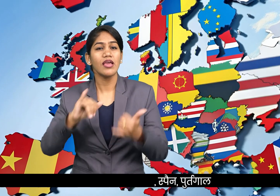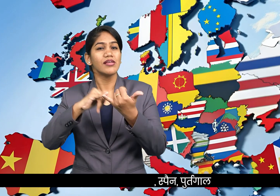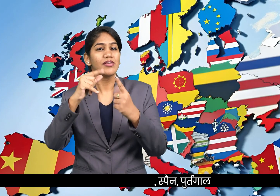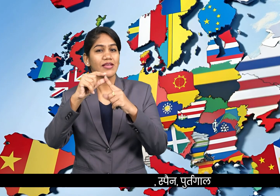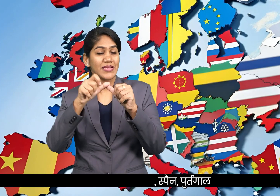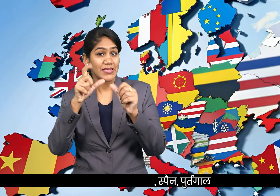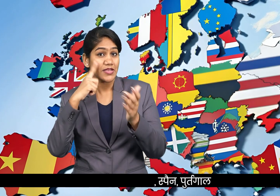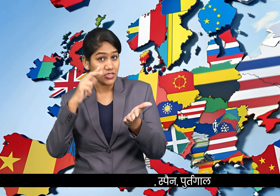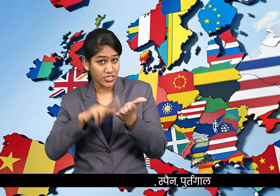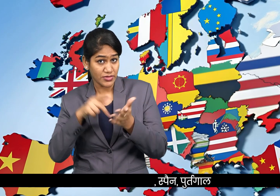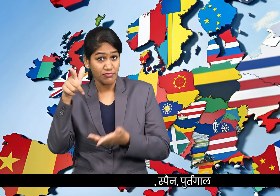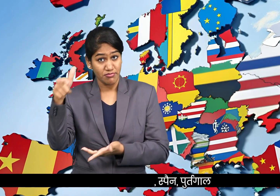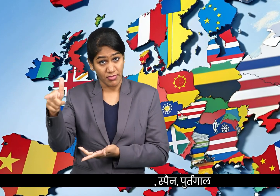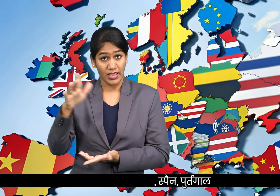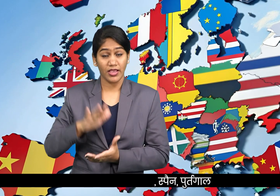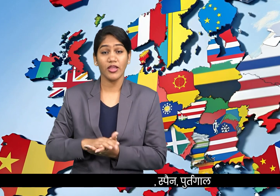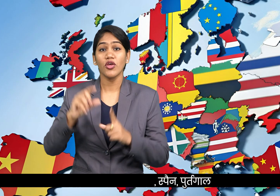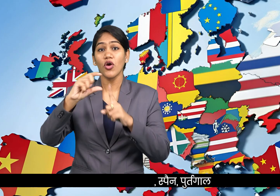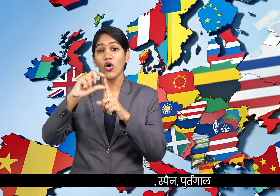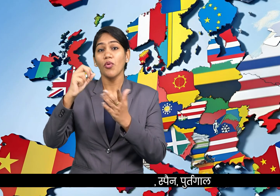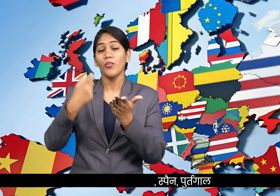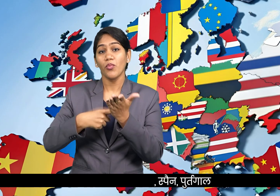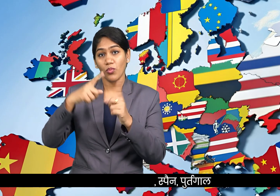स्पेन, पुर्तगाल,